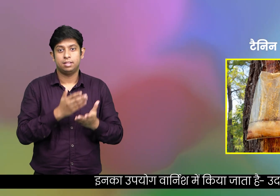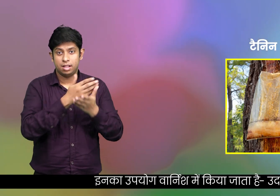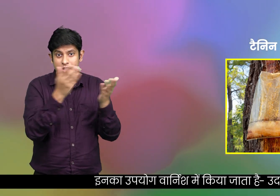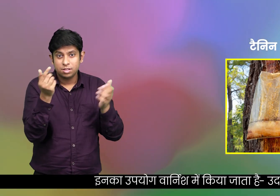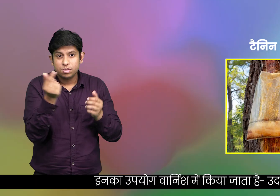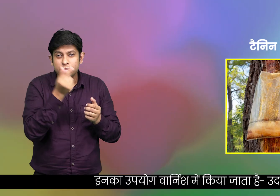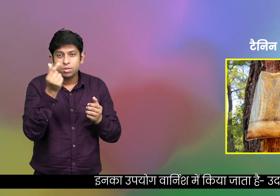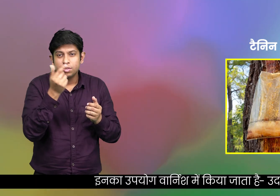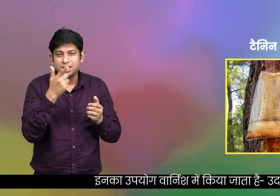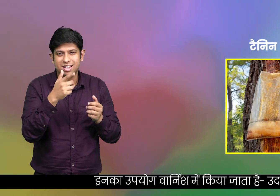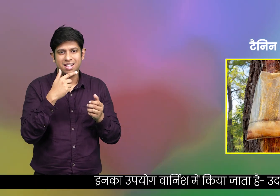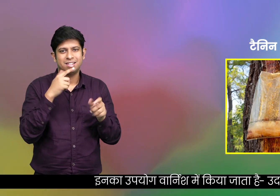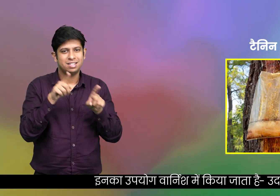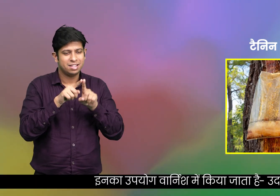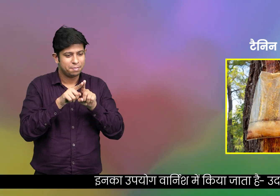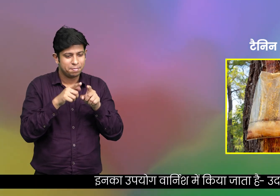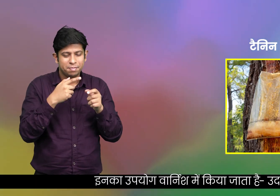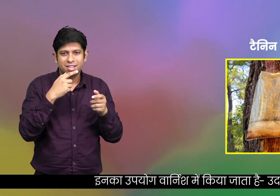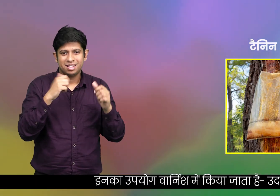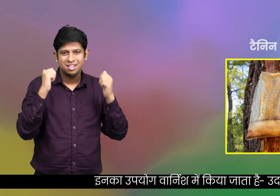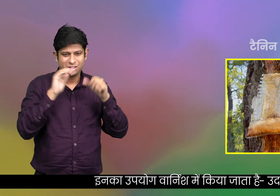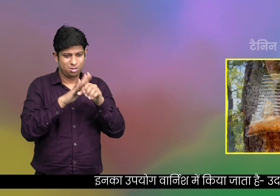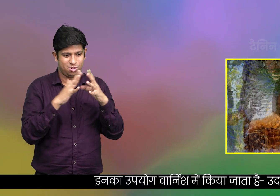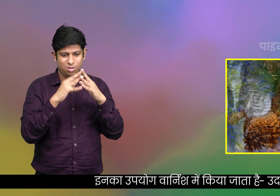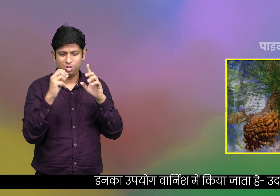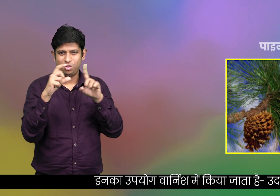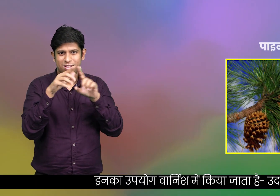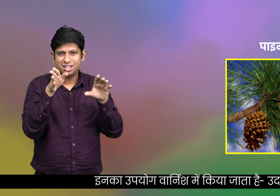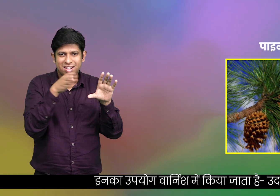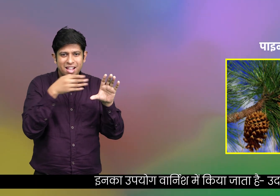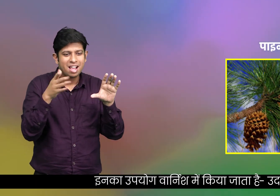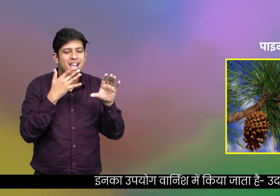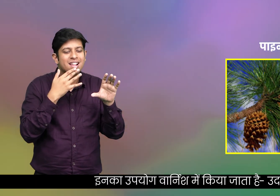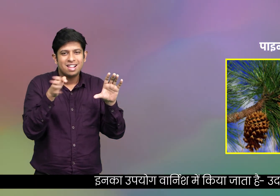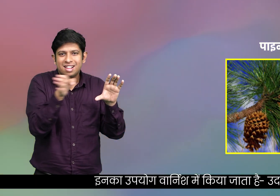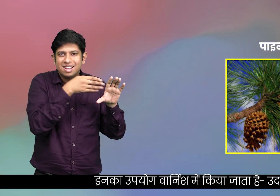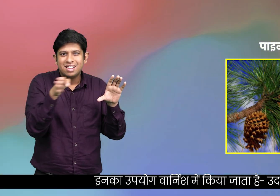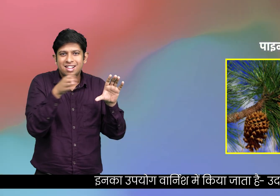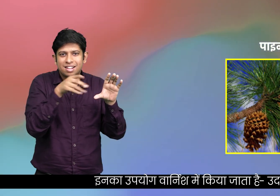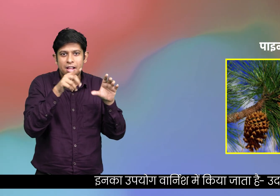इसका उपयोग वार्निश में किया जाता है। ऊदा पाइनस।